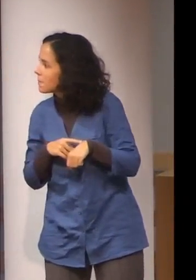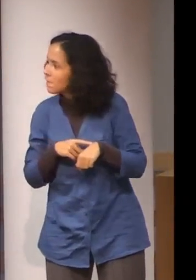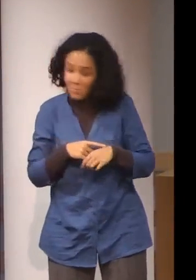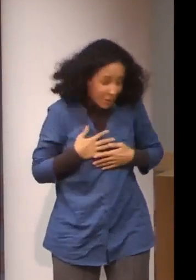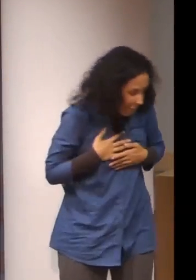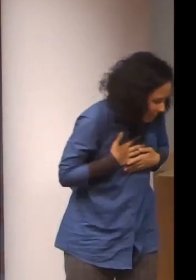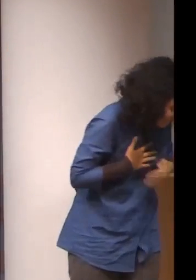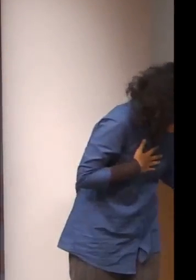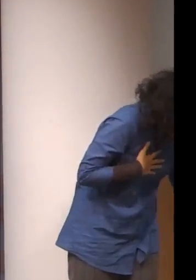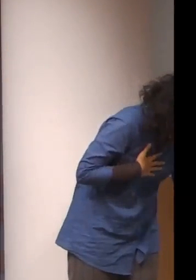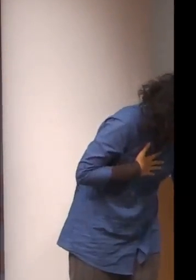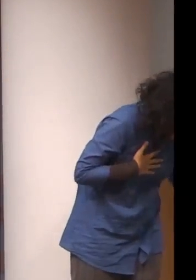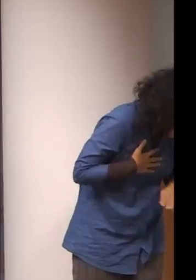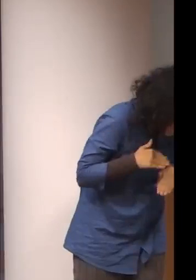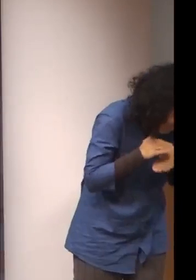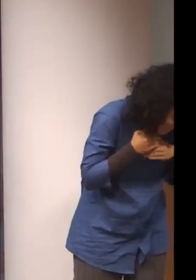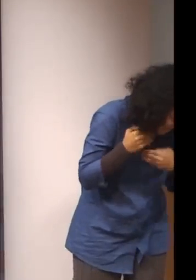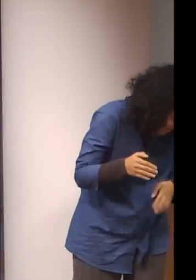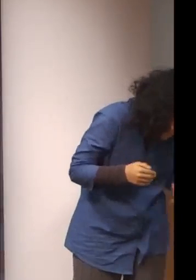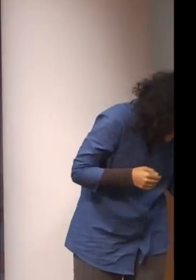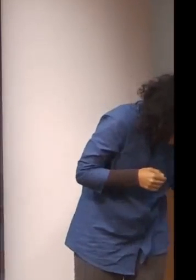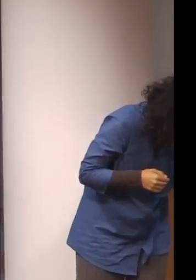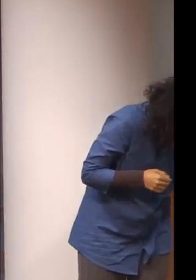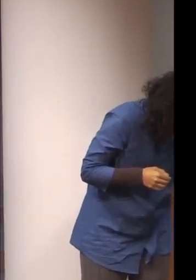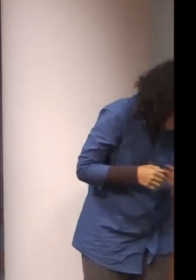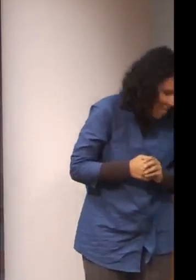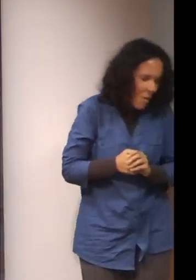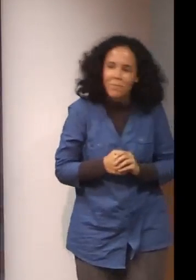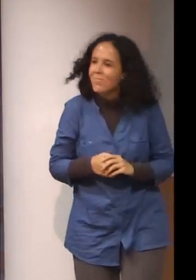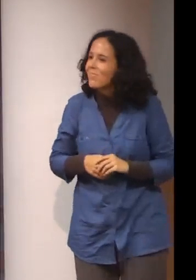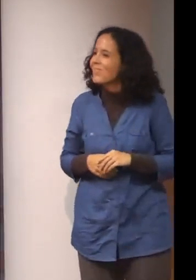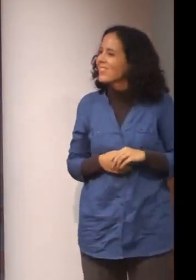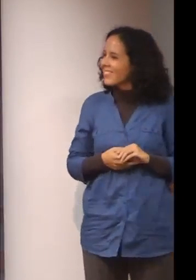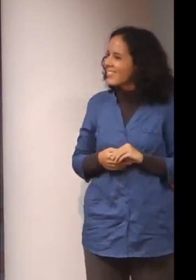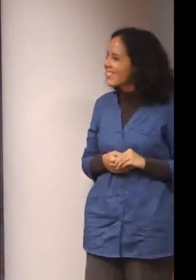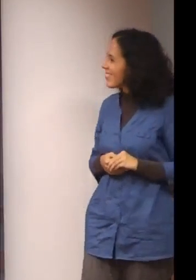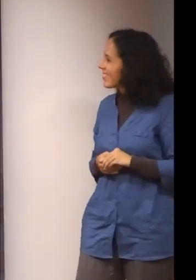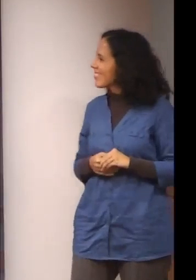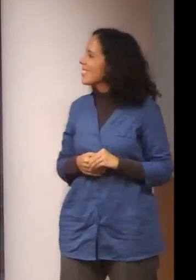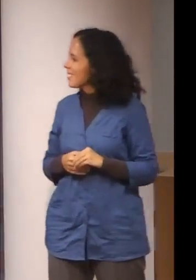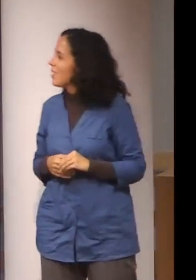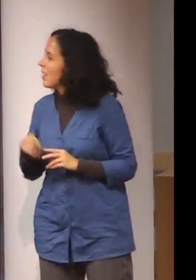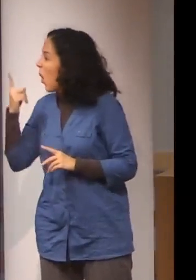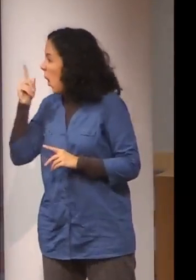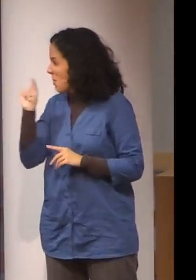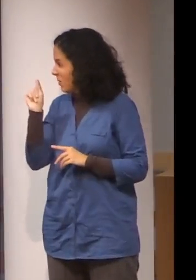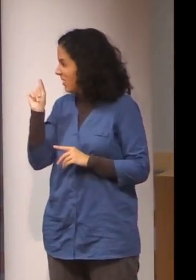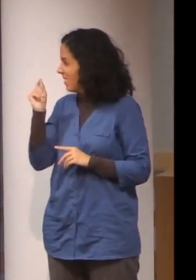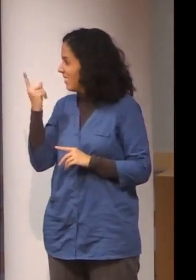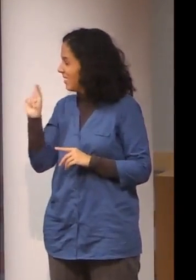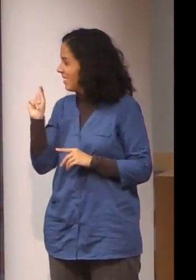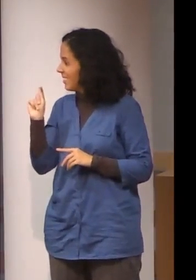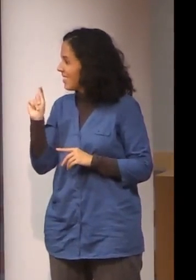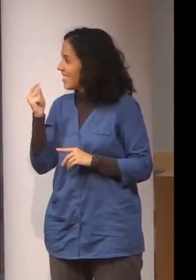mal, Cristina. Lo estoy pasando fatal porque yo seguiría viéndote aquí, pero tenemos